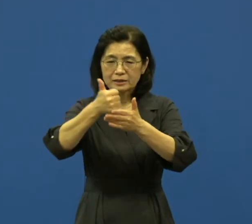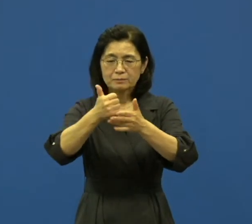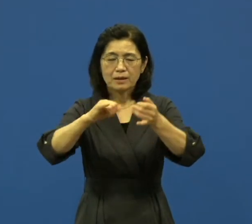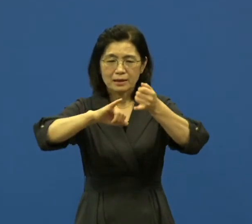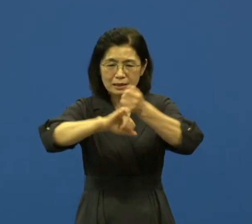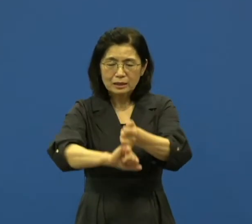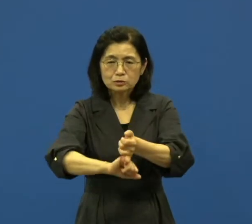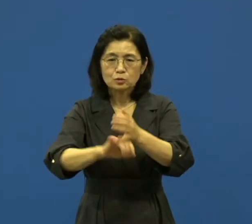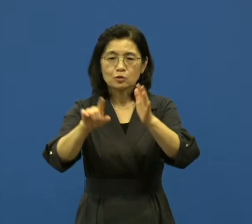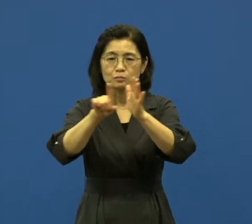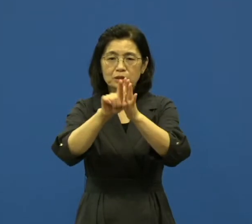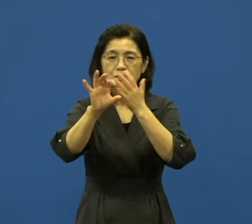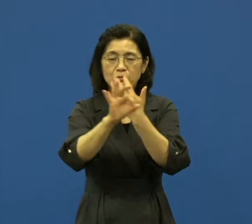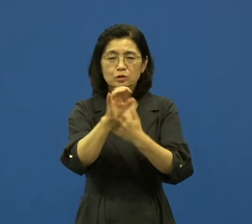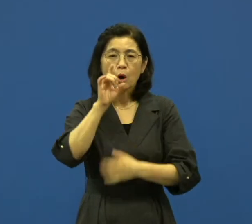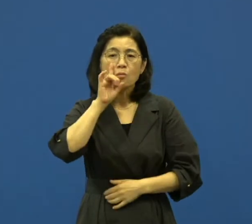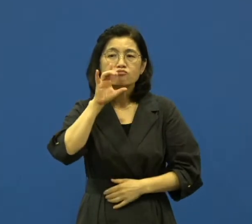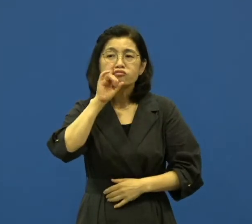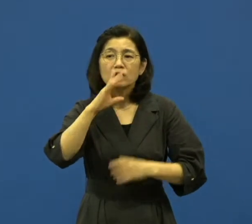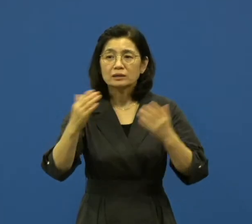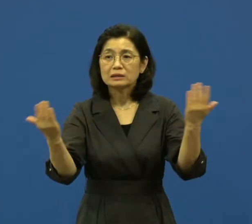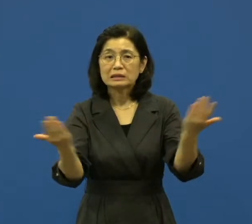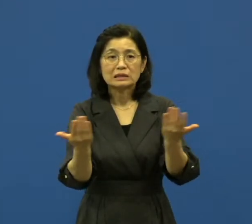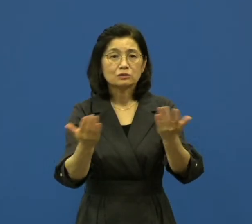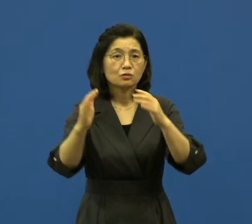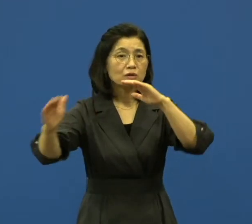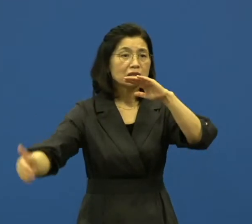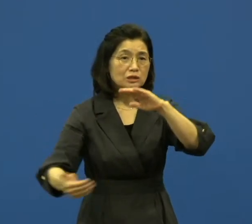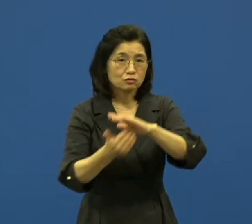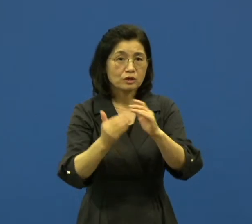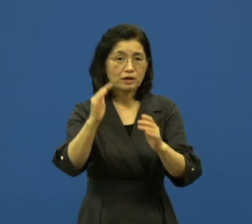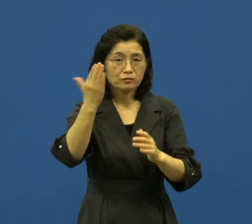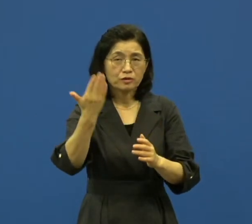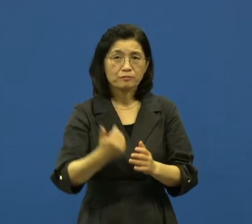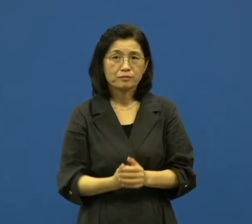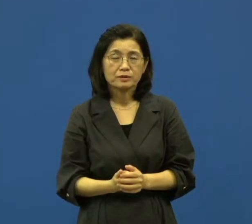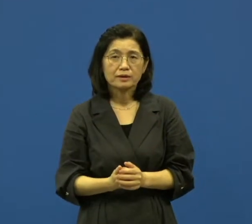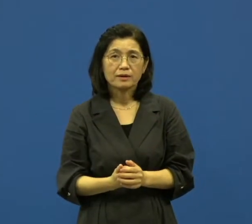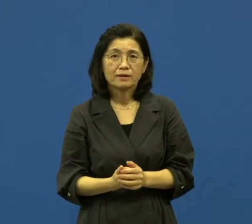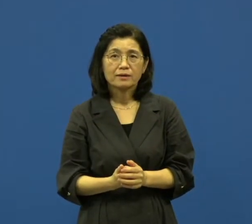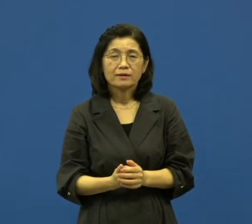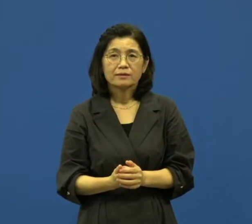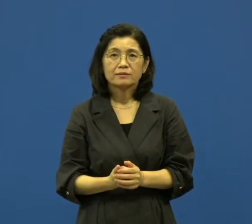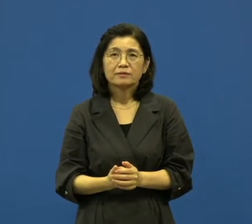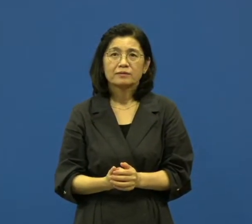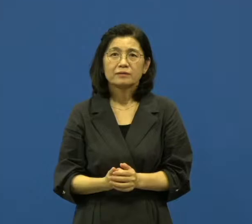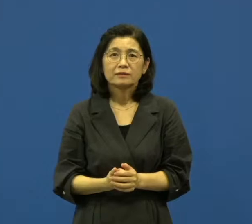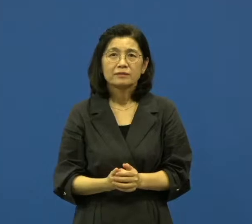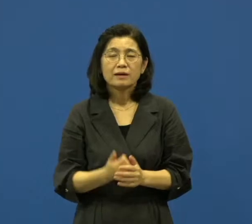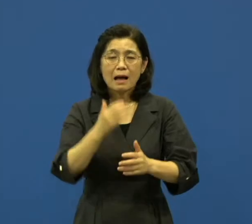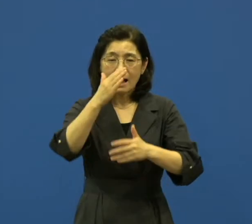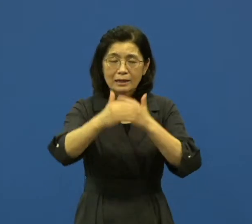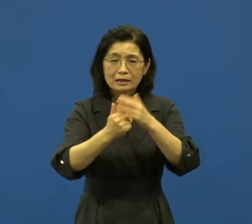믿었습니다. 믿음은 약속을 믿는 것입니다. 약속은 미래에 관한 것이잖아요.